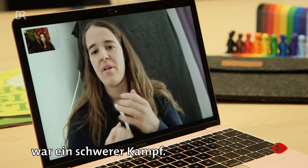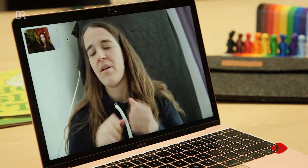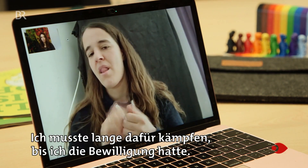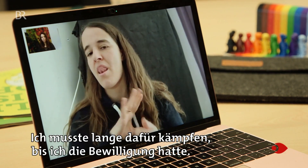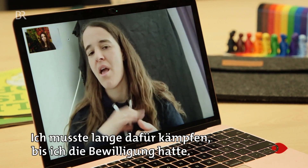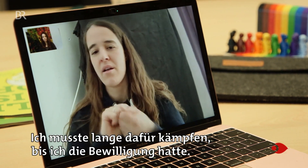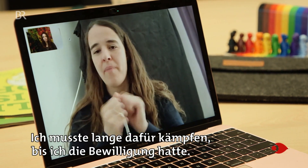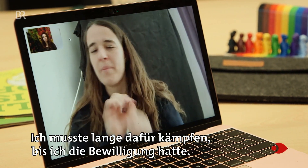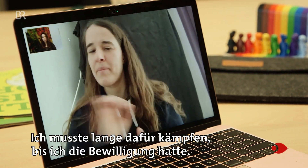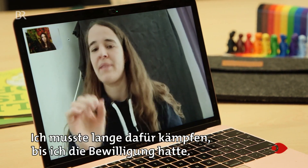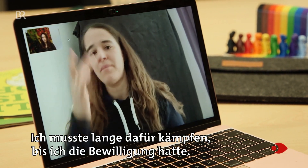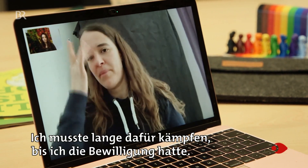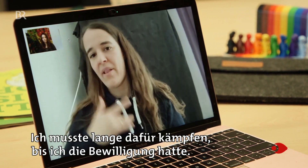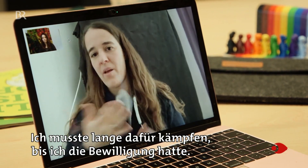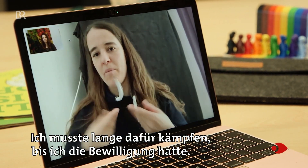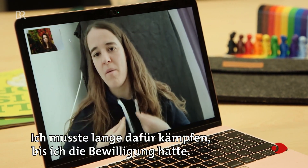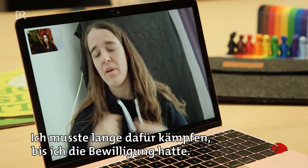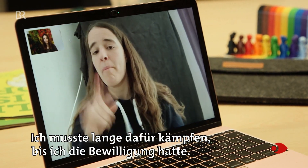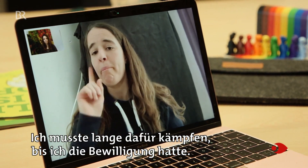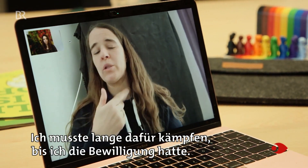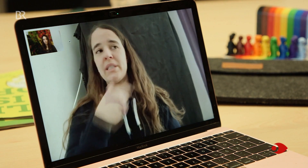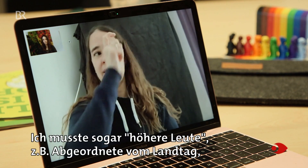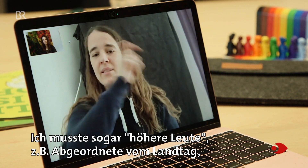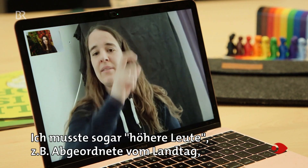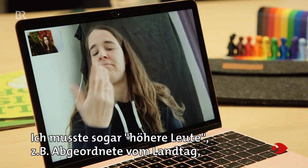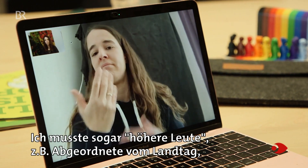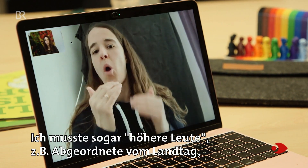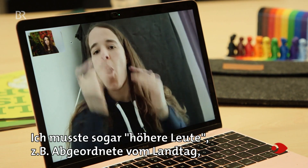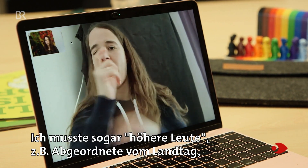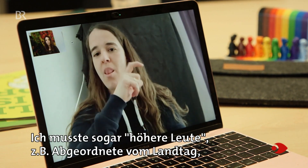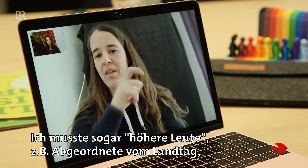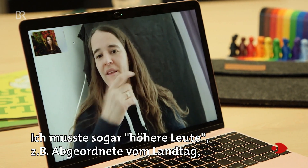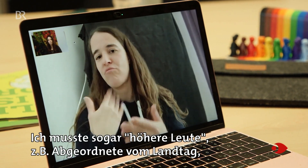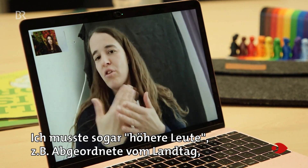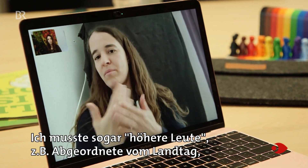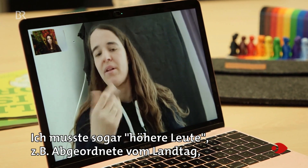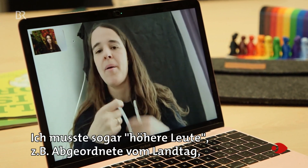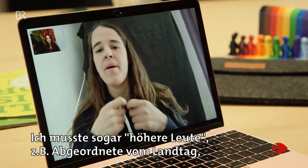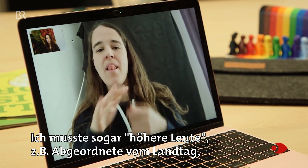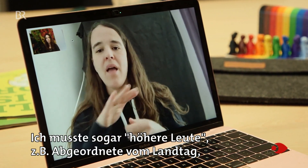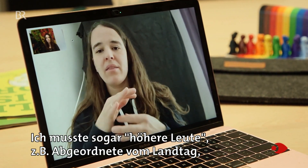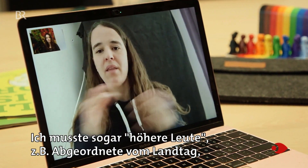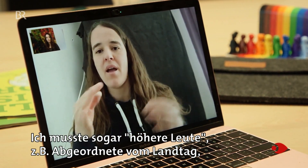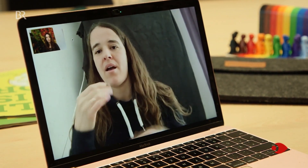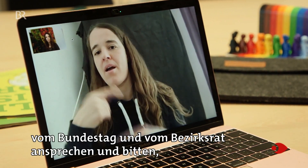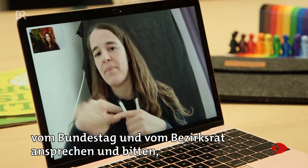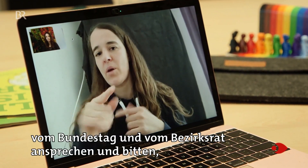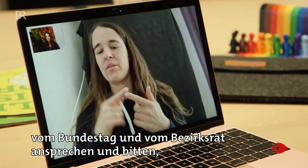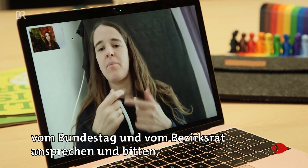Ich musste lange dafür kämpfen, bis ich die Bewilligung hatte. Ich musste sogar höhere Leute, zum Beispiel Abgeordnete vom Landtag, vom Bundestag und